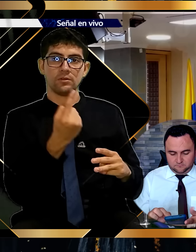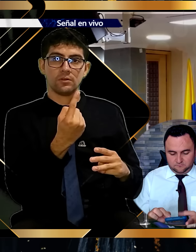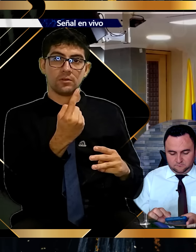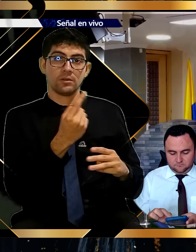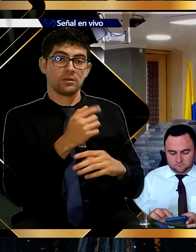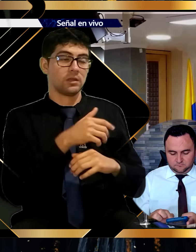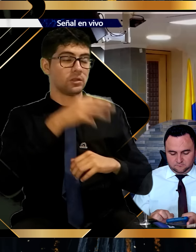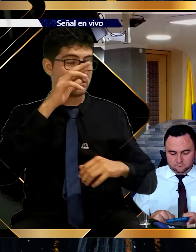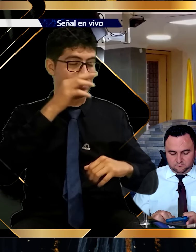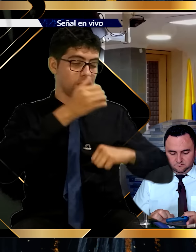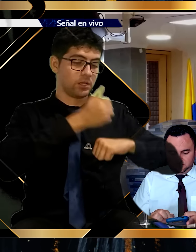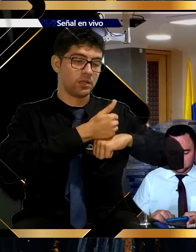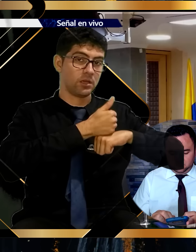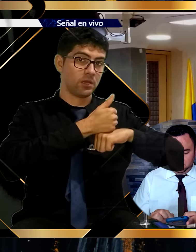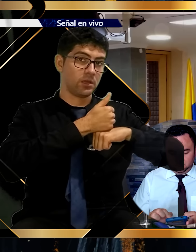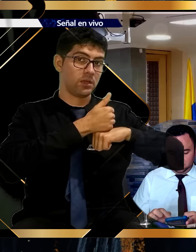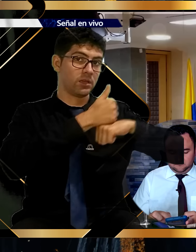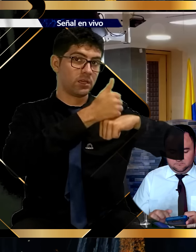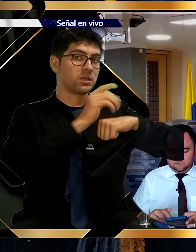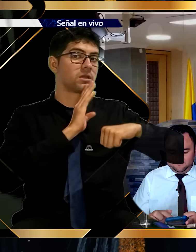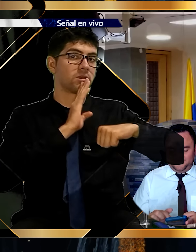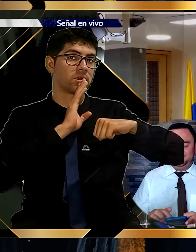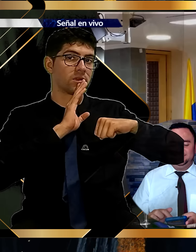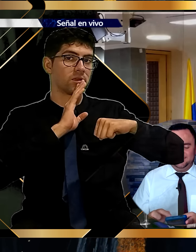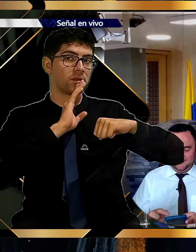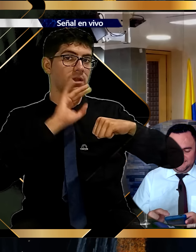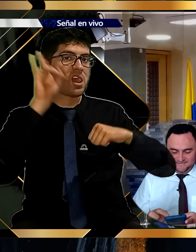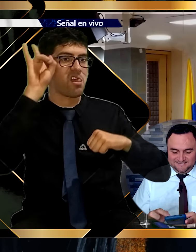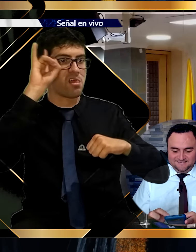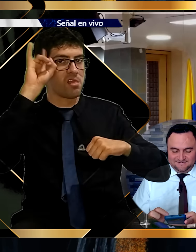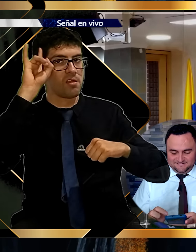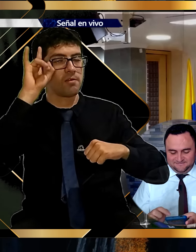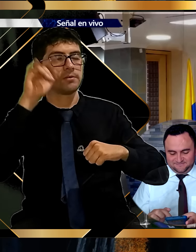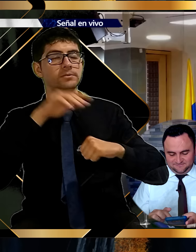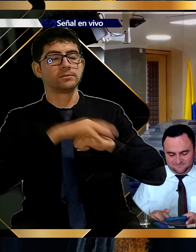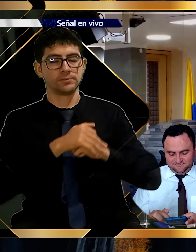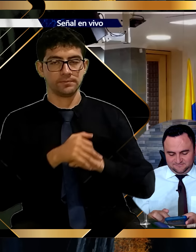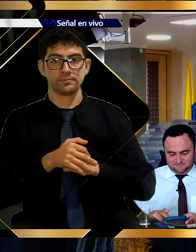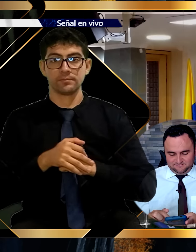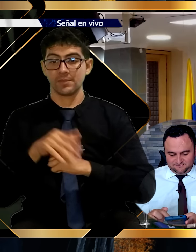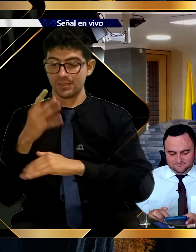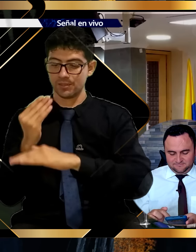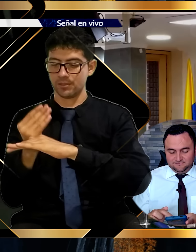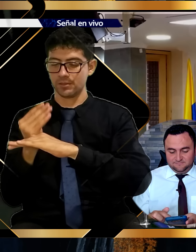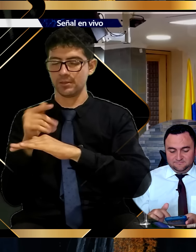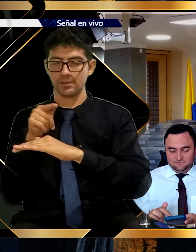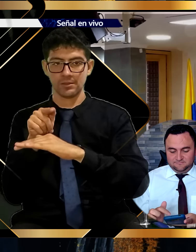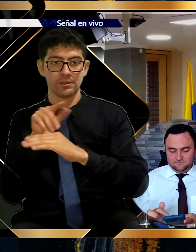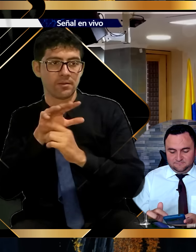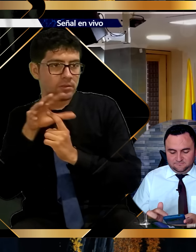Esta iglesia en este momento es el colchón que está protegiendo a esta humanidad.